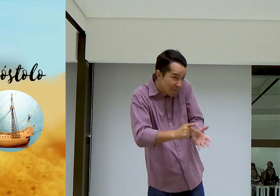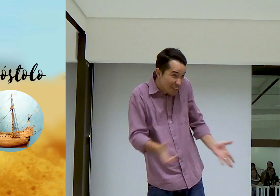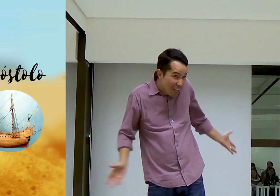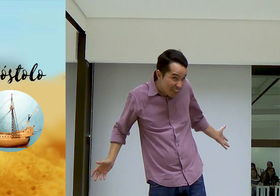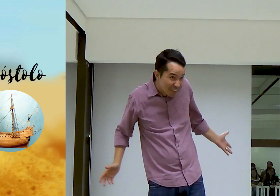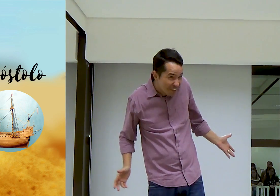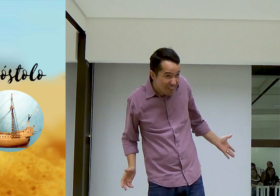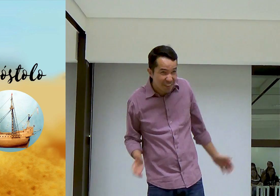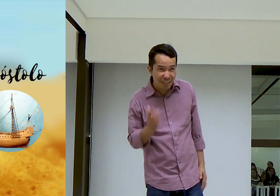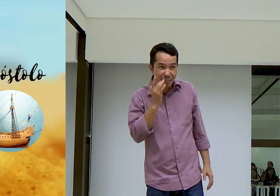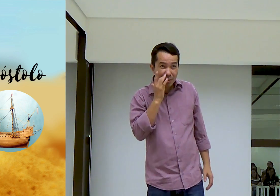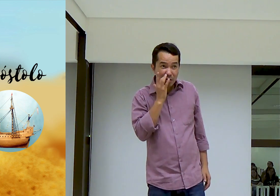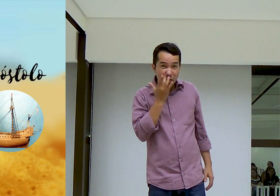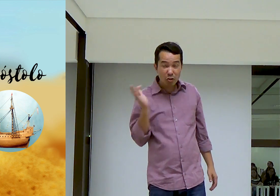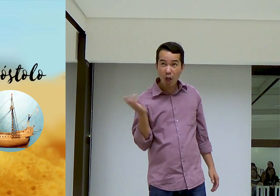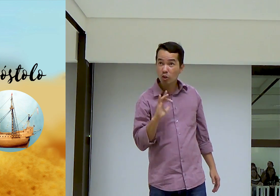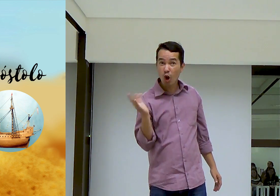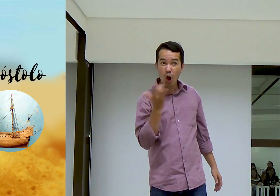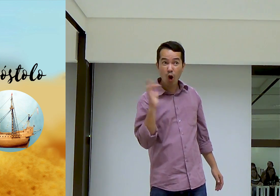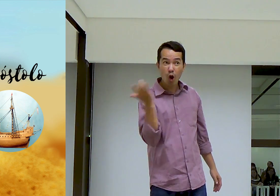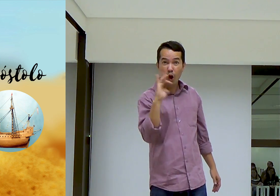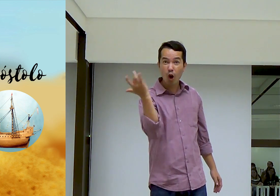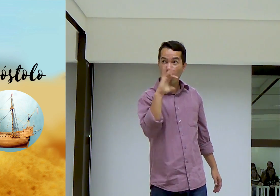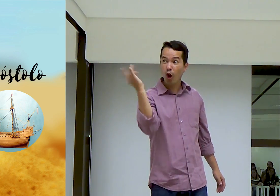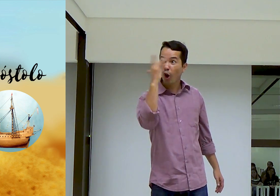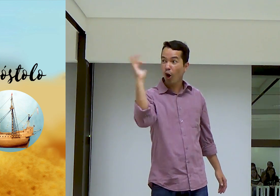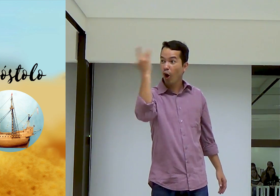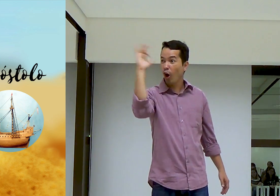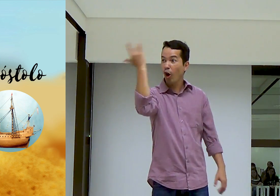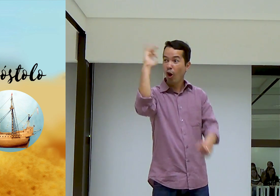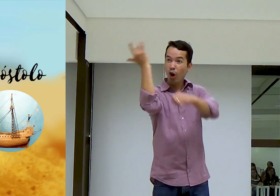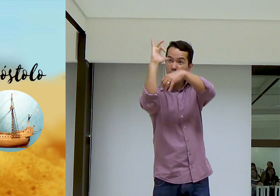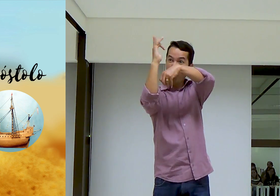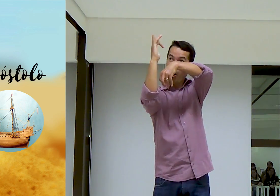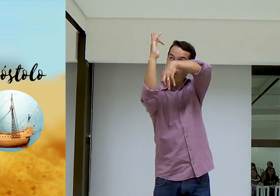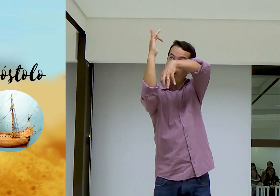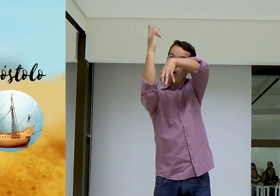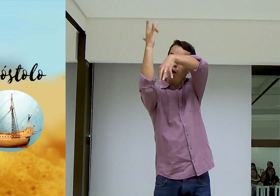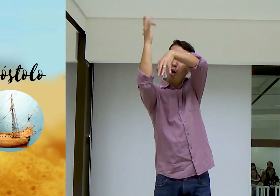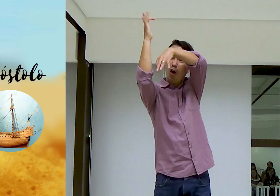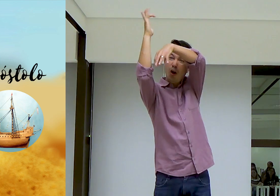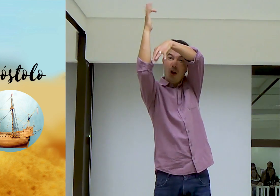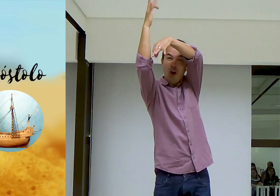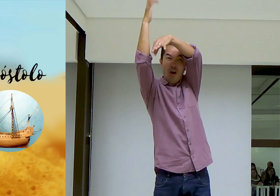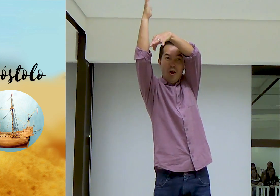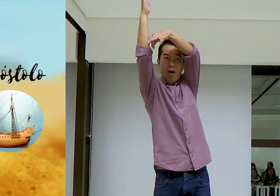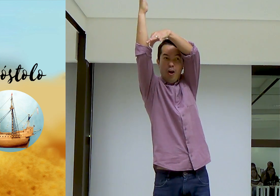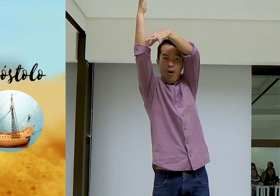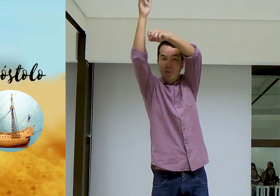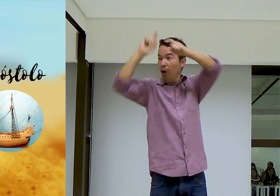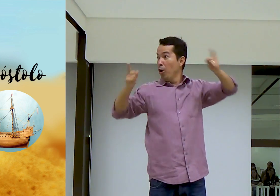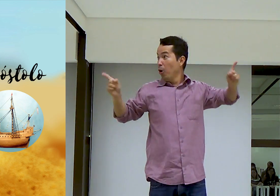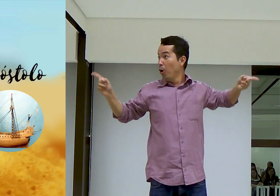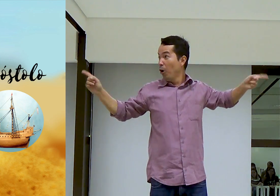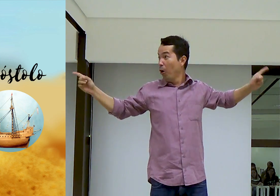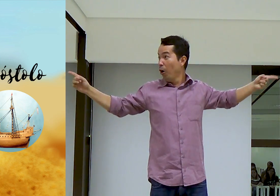combina, não acha? Combina, não é? Esse tesouro nos dá o início para o quê? Para